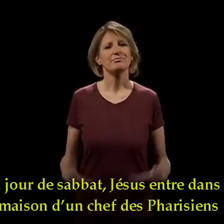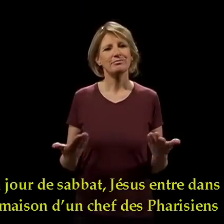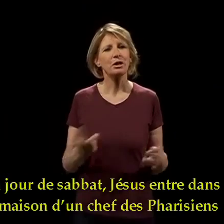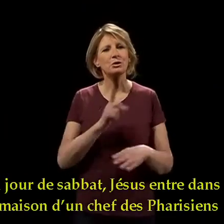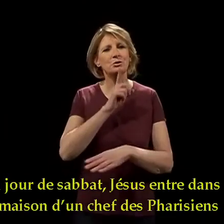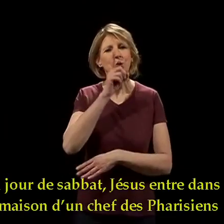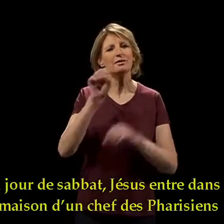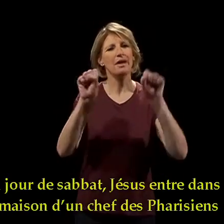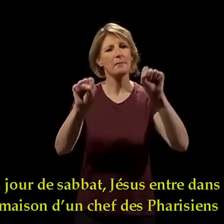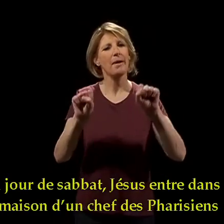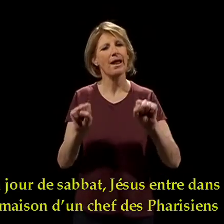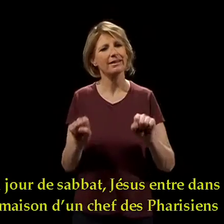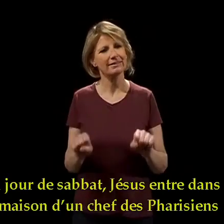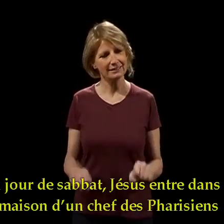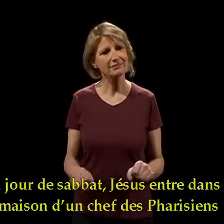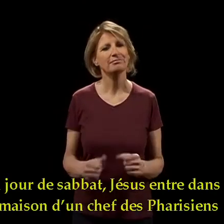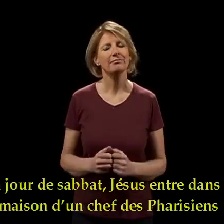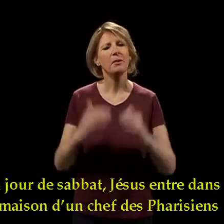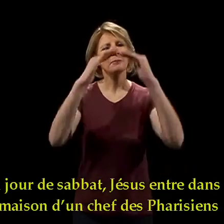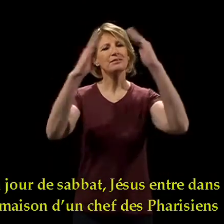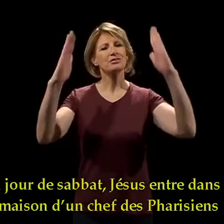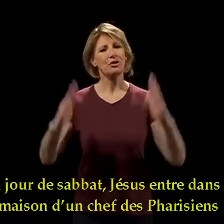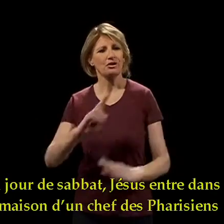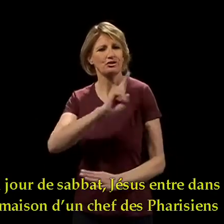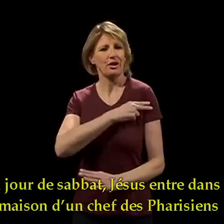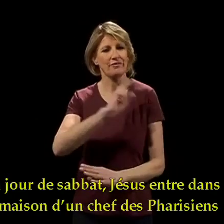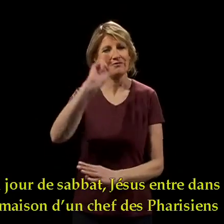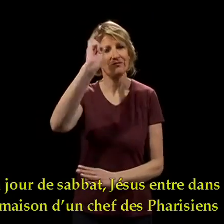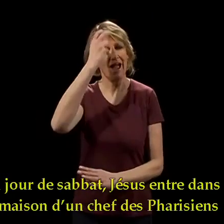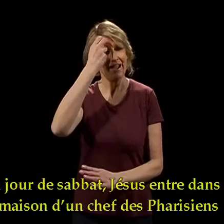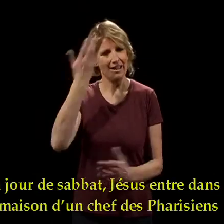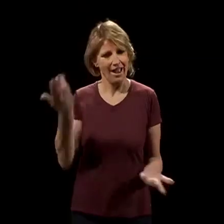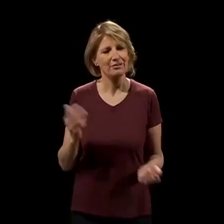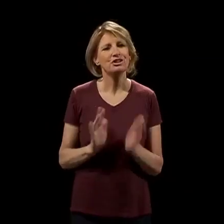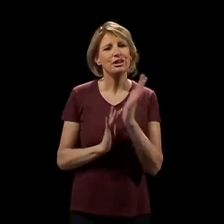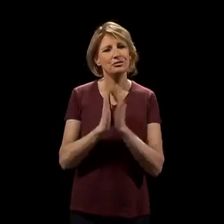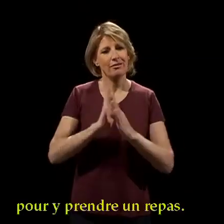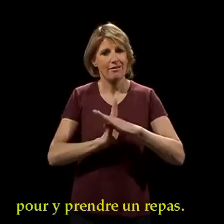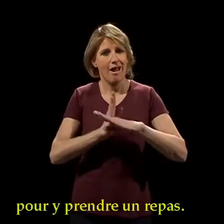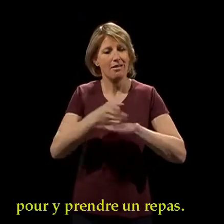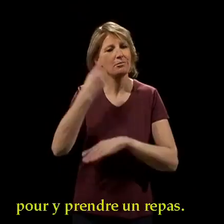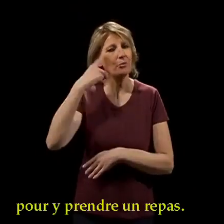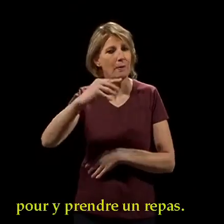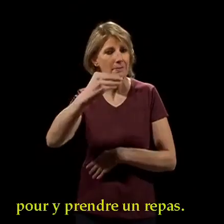Un jour de sabbat, Jésus entre dans la maison d'un chef des pharisiens pour y prendre un repas.